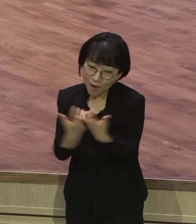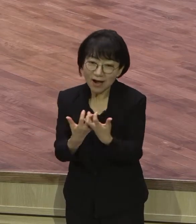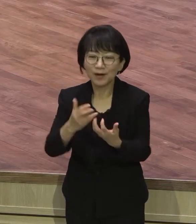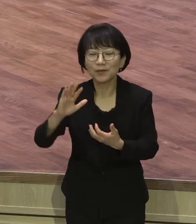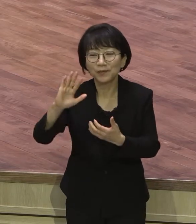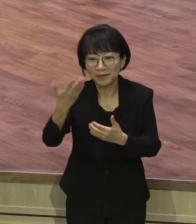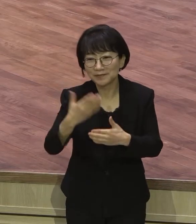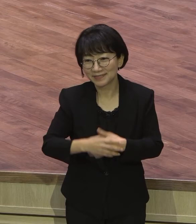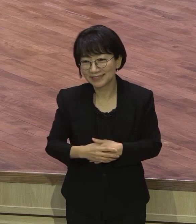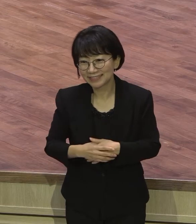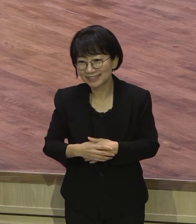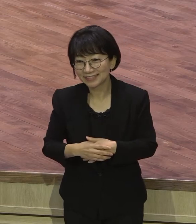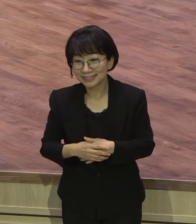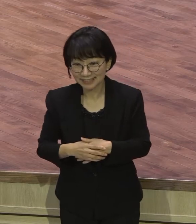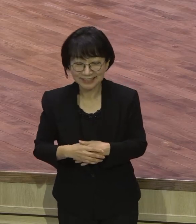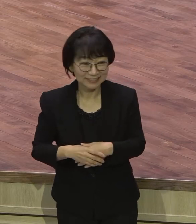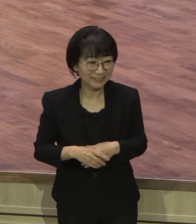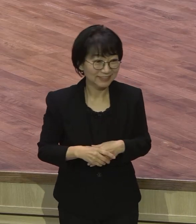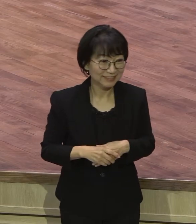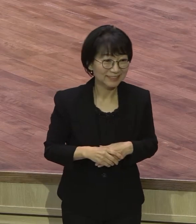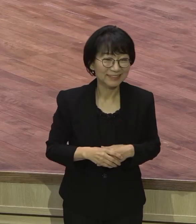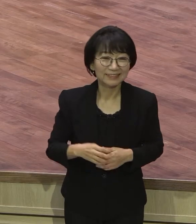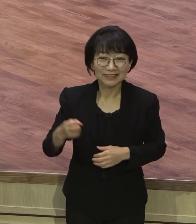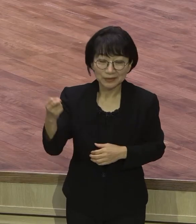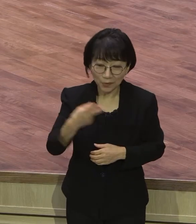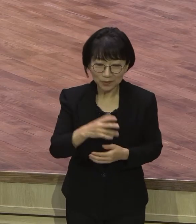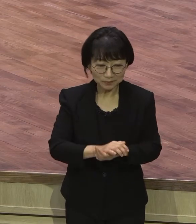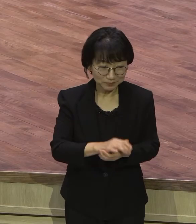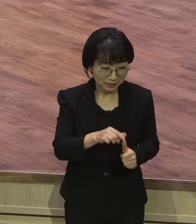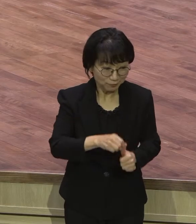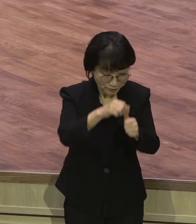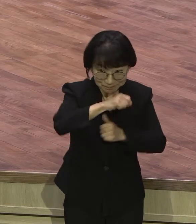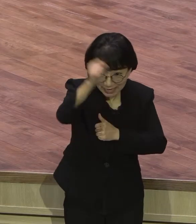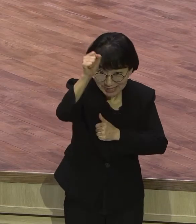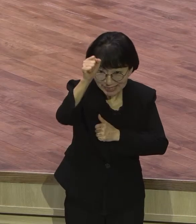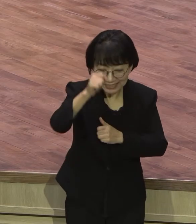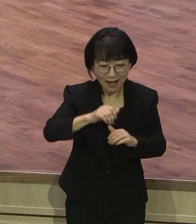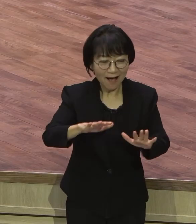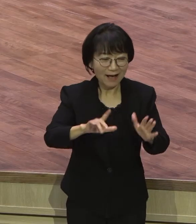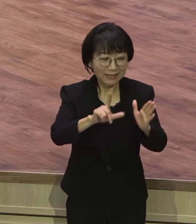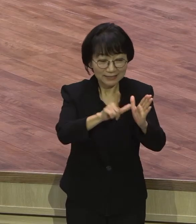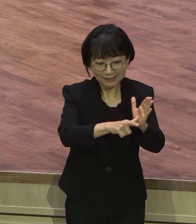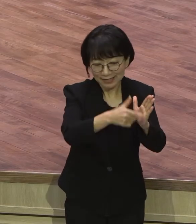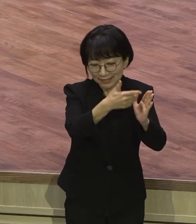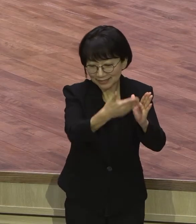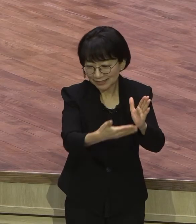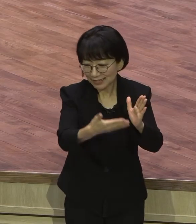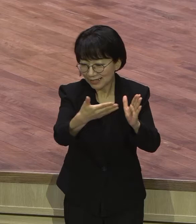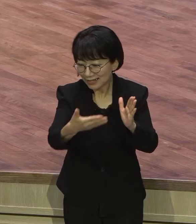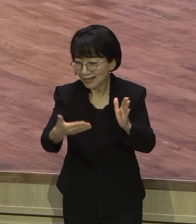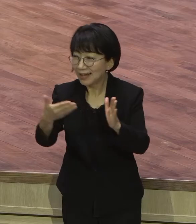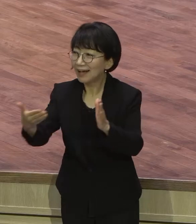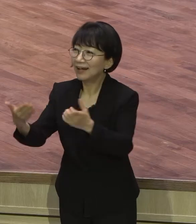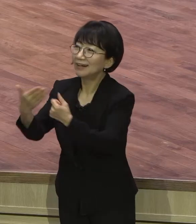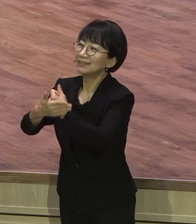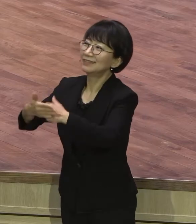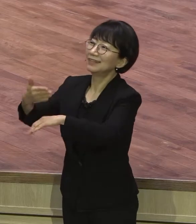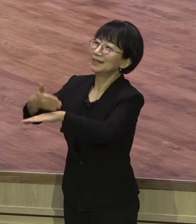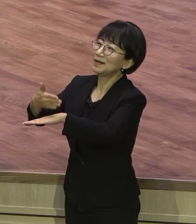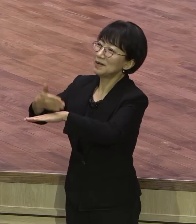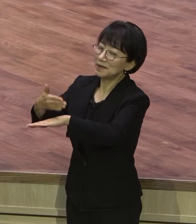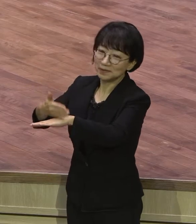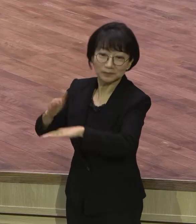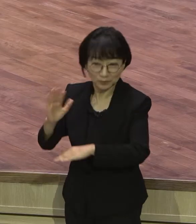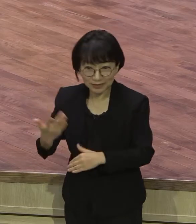처음 구원받을 때뿐만 아니라 시간이 흐르면 흐를수록 더 새로워져야 돼. 시간